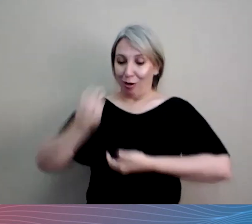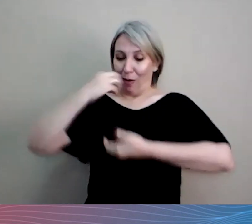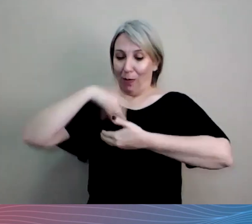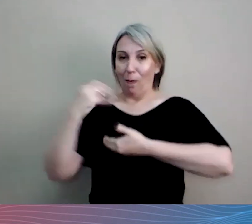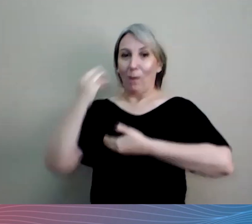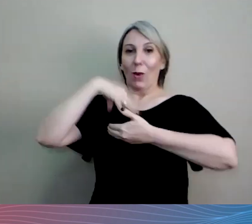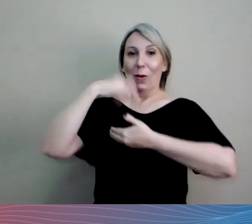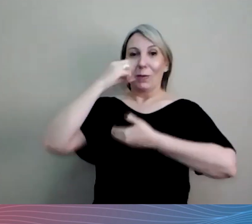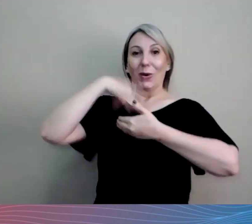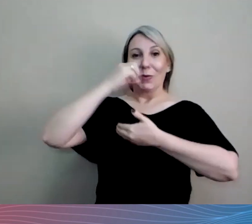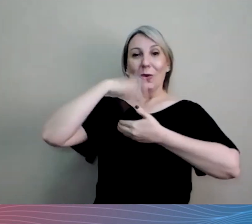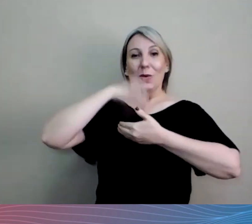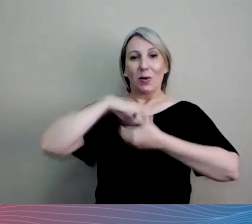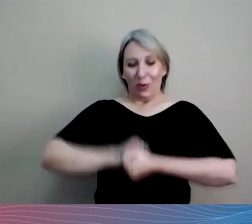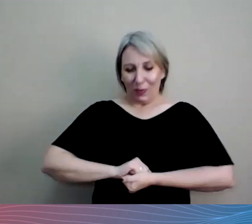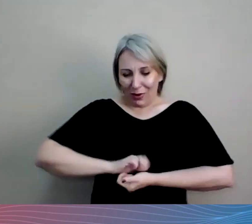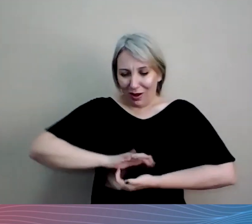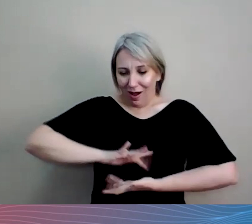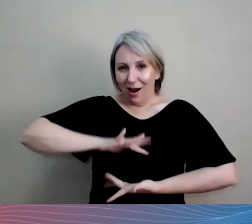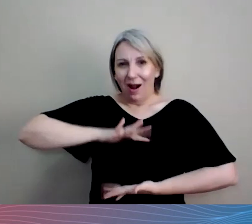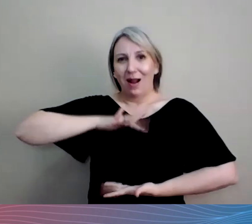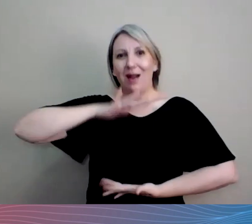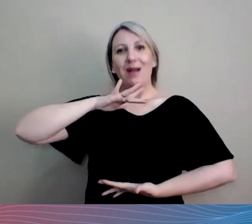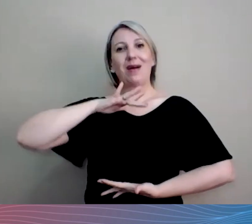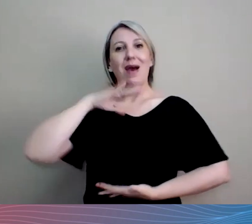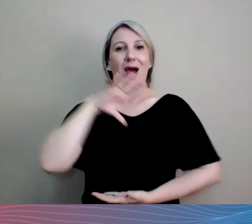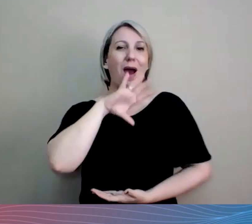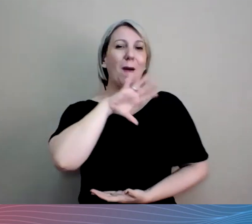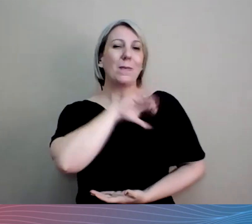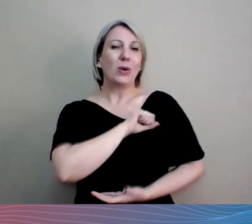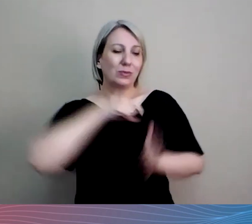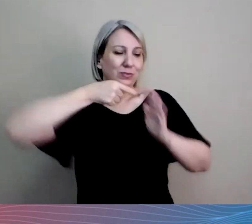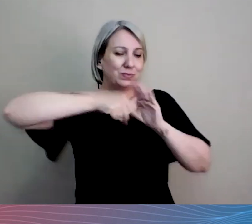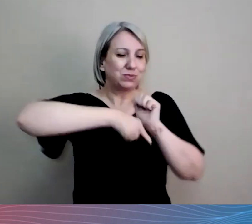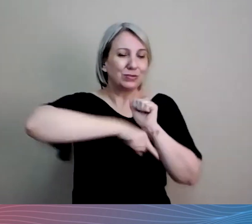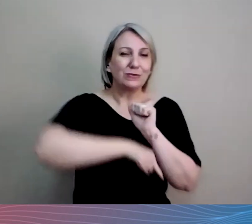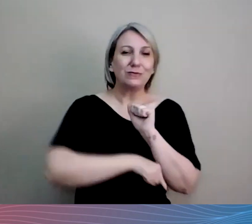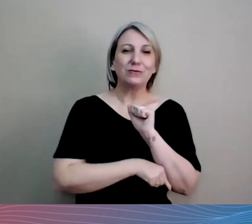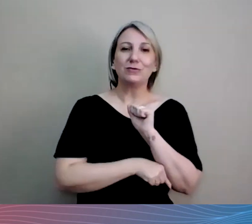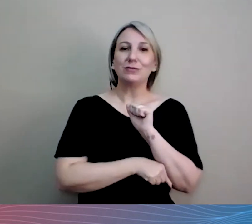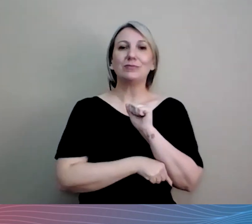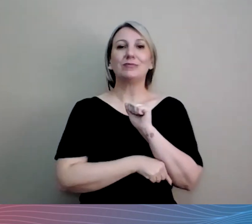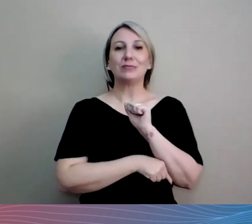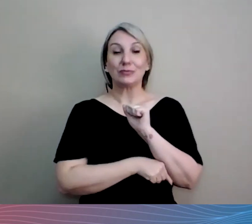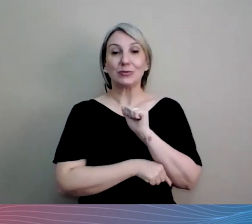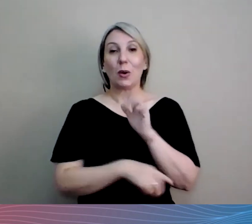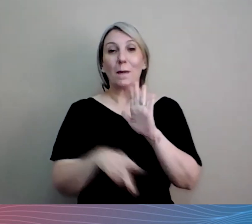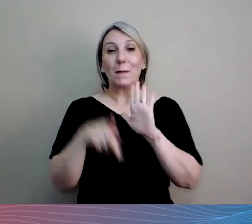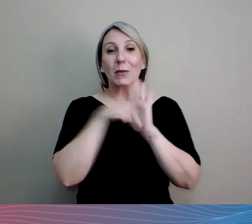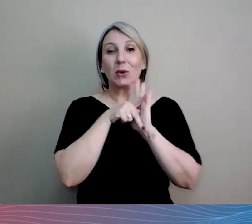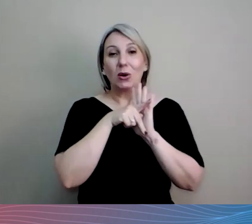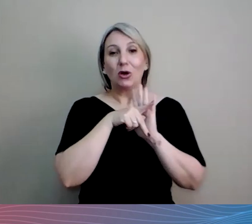Ele quer colocar em nós o seu esplâncnon, colocar em nós uma sua compaixão. Nós lidamos uns com os outros